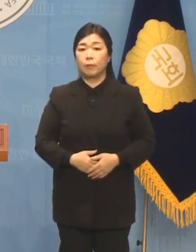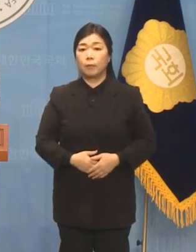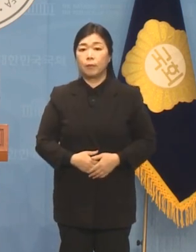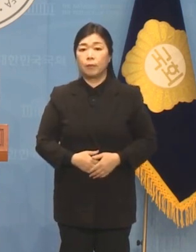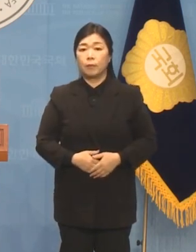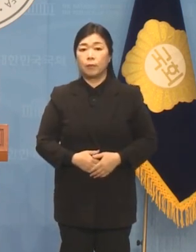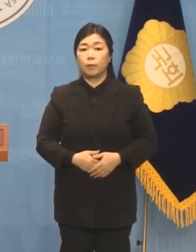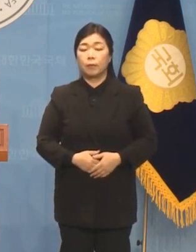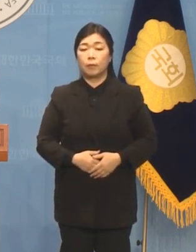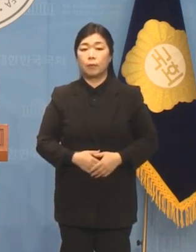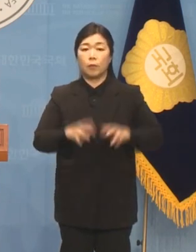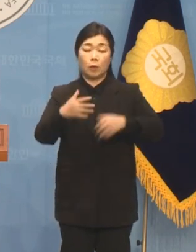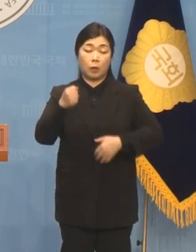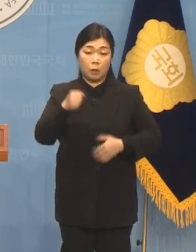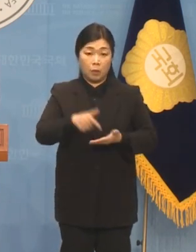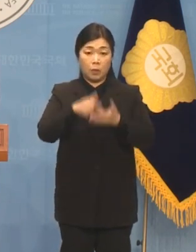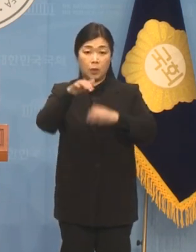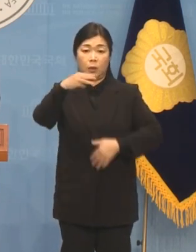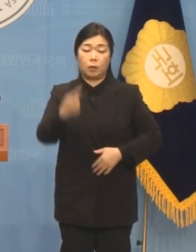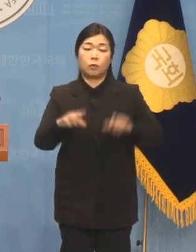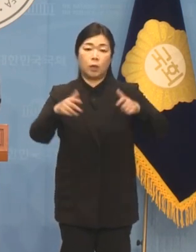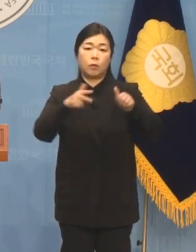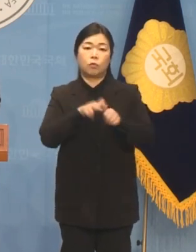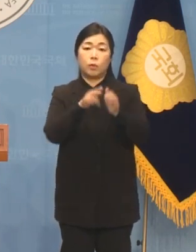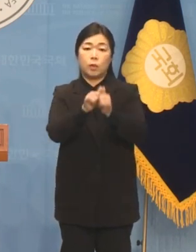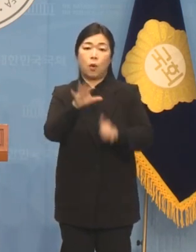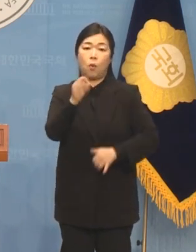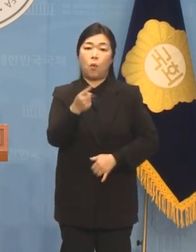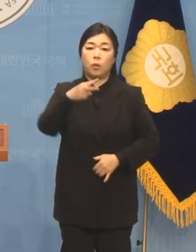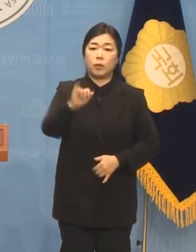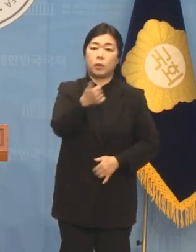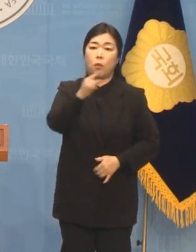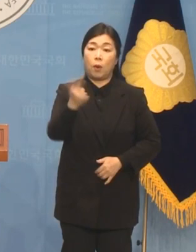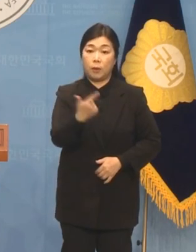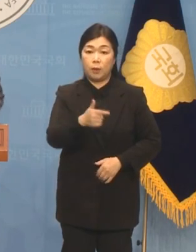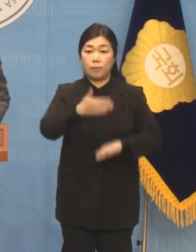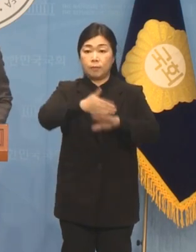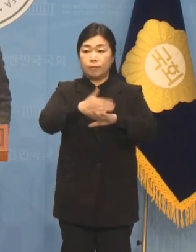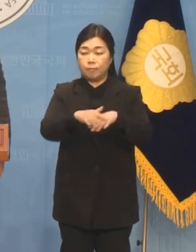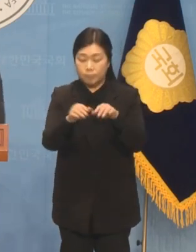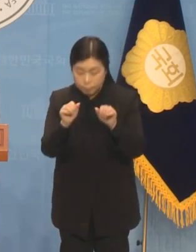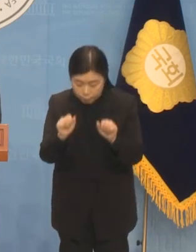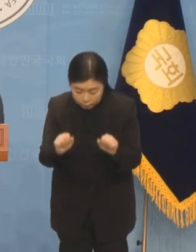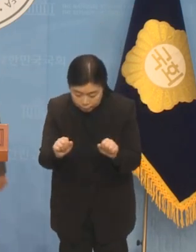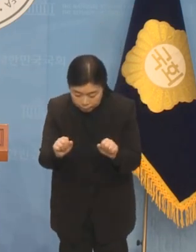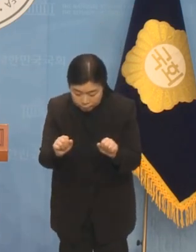국민의힘 광진을 국회의원 후보자 오신환, 고맙습니다.